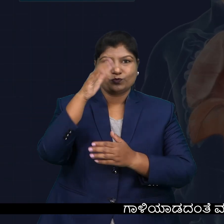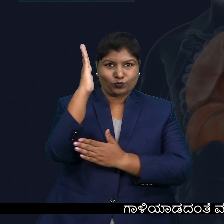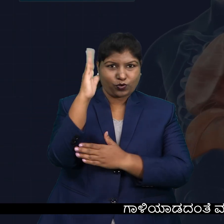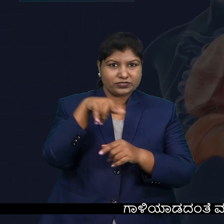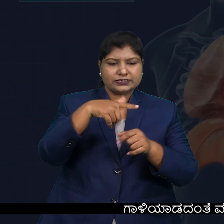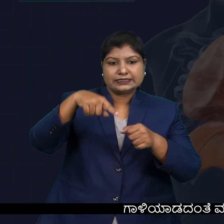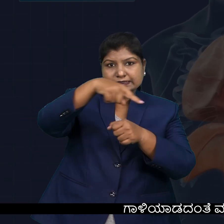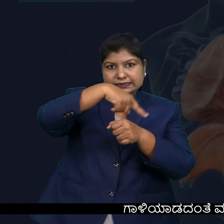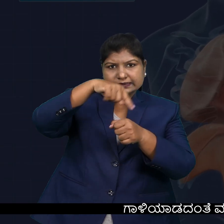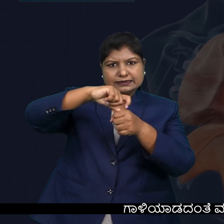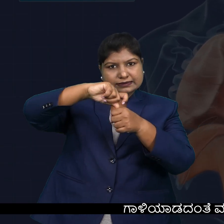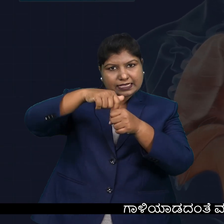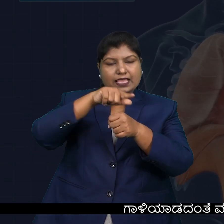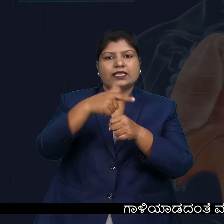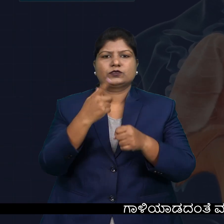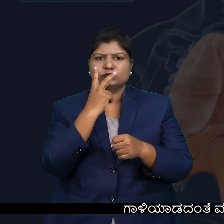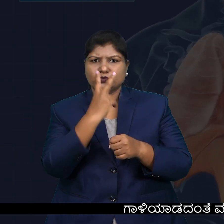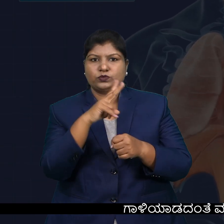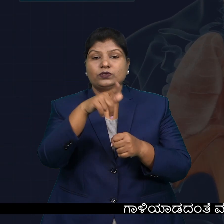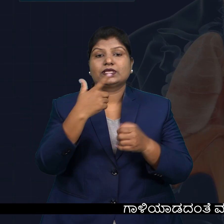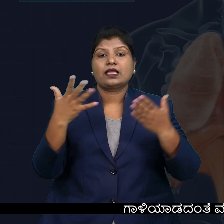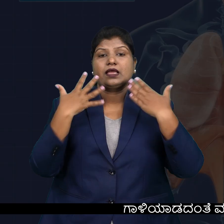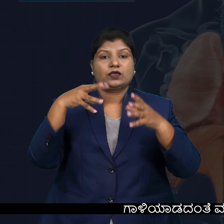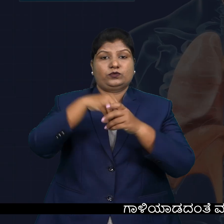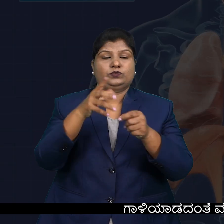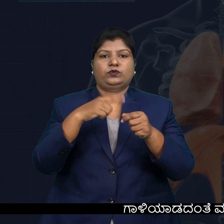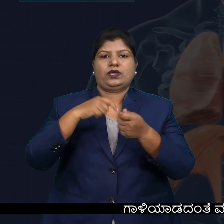ಗಾಳಿಯಾಡದಂತೆ ಮಾಡಲು ಅದನ್ನು ಮುಚ್ಚಿ.